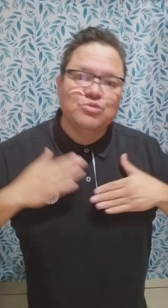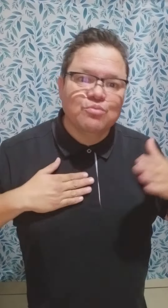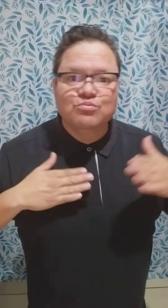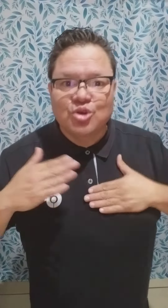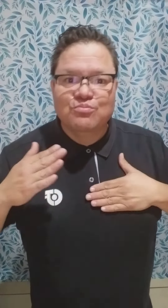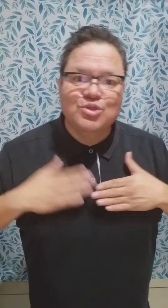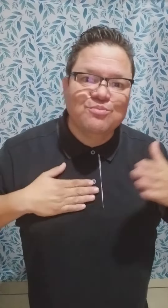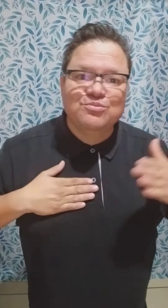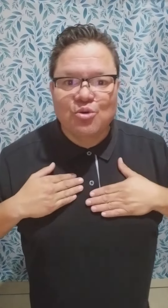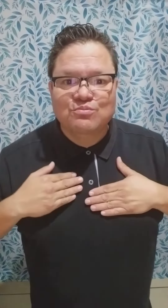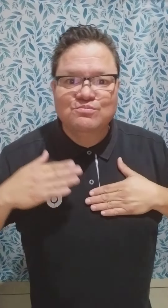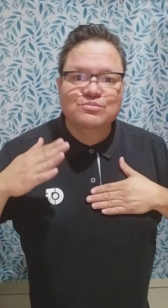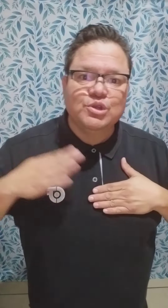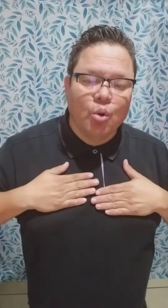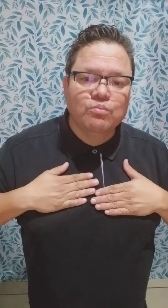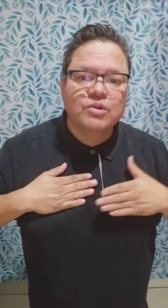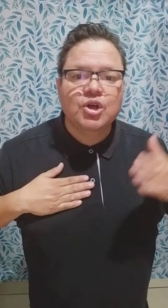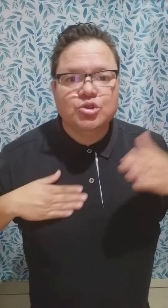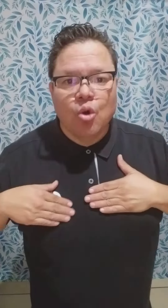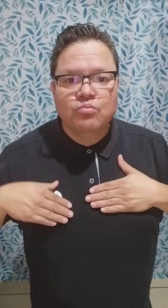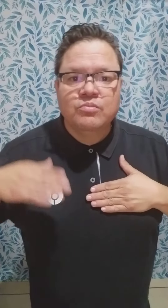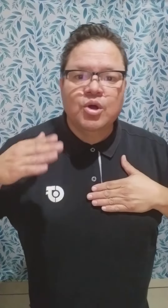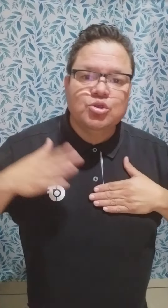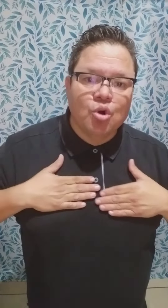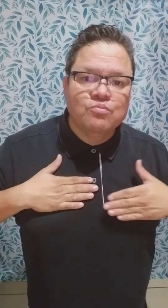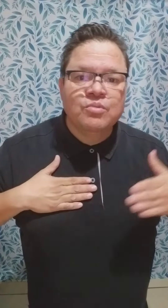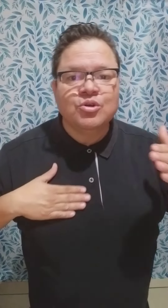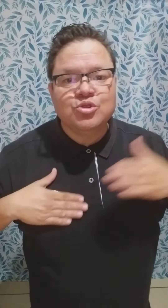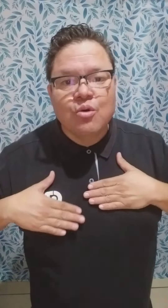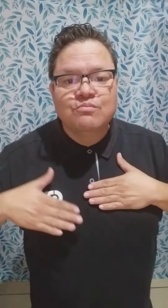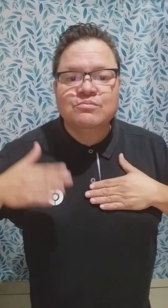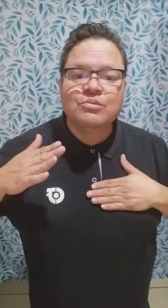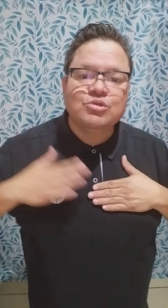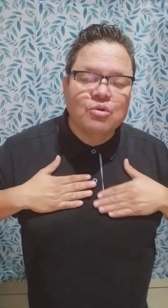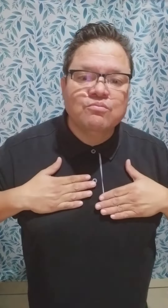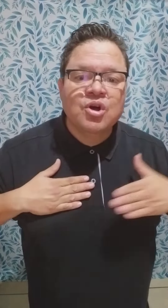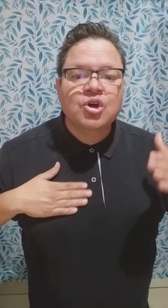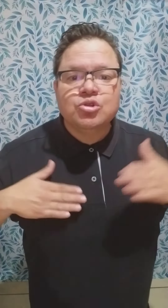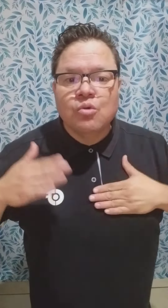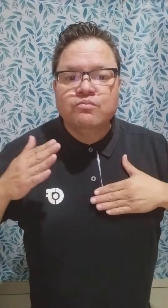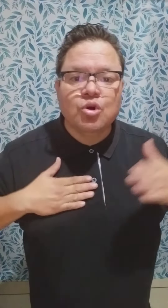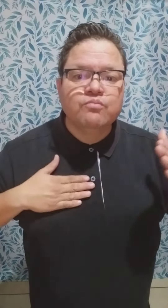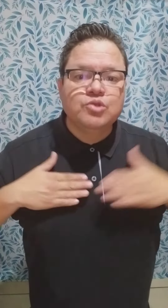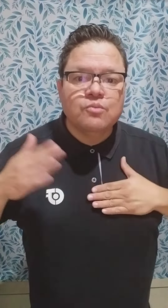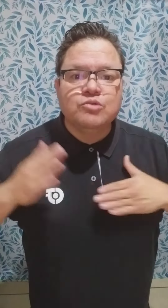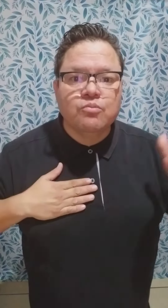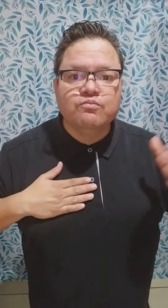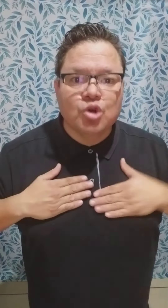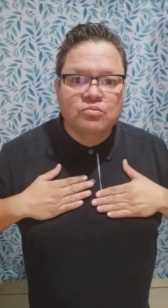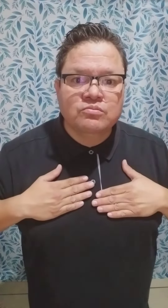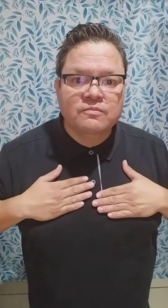tun tun tun tun tun tun tun tun tun tun tun tun tun